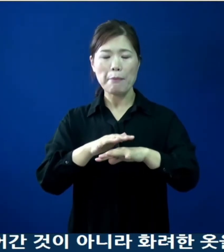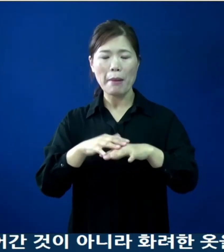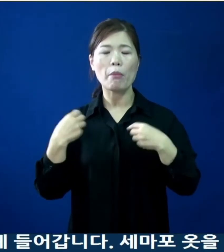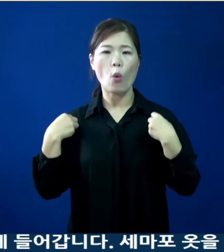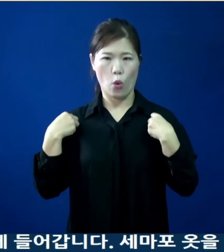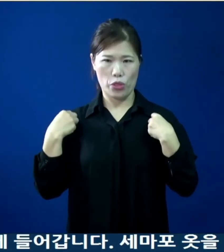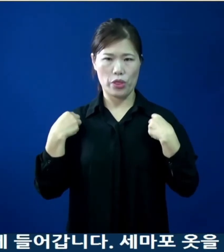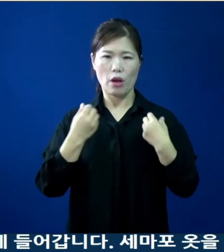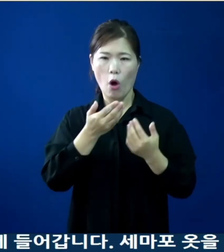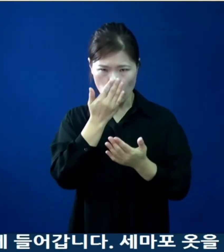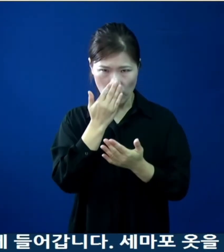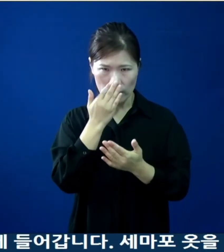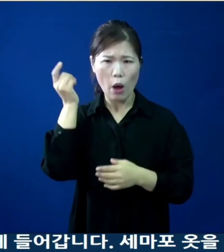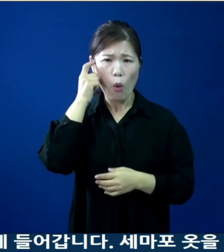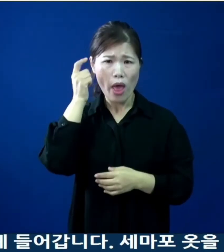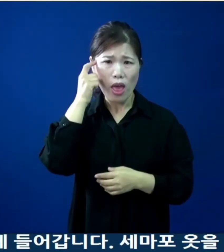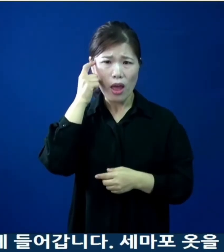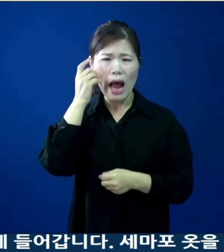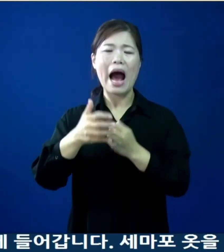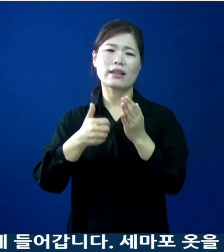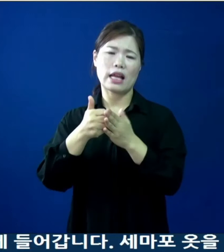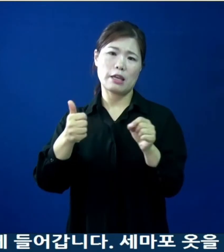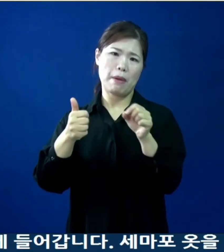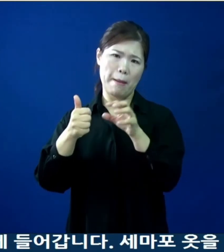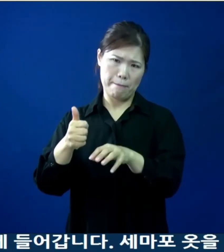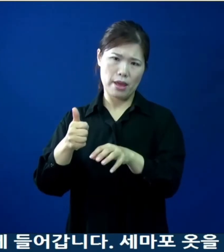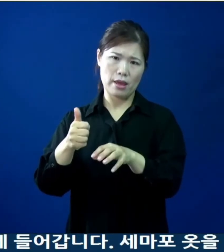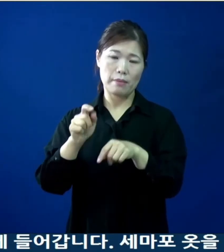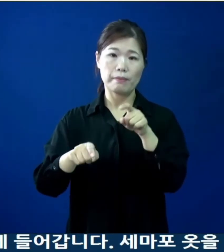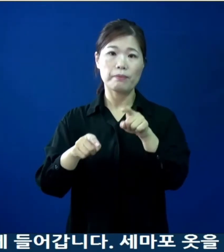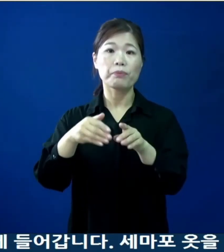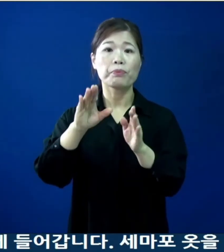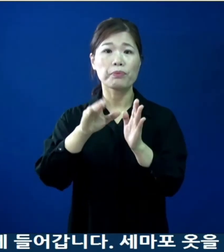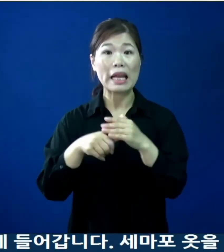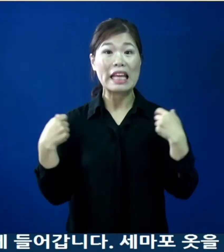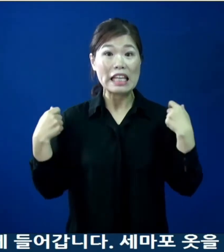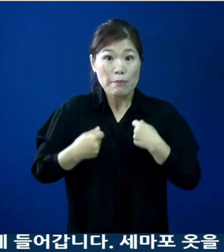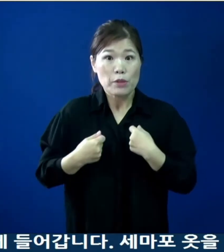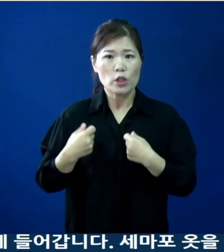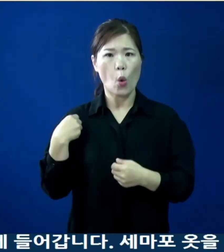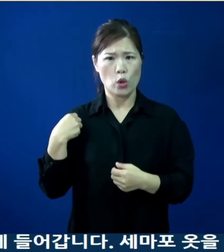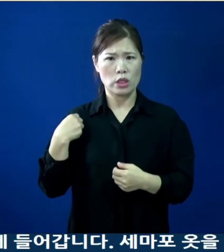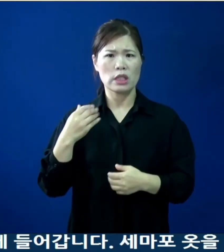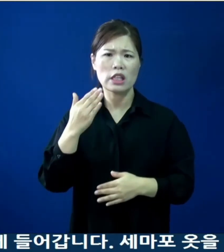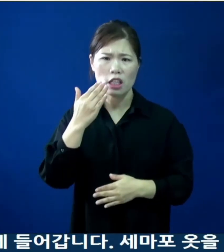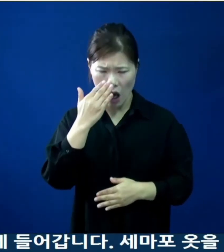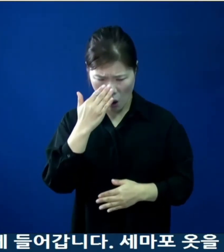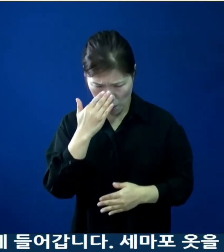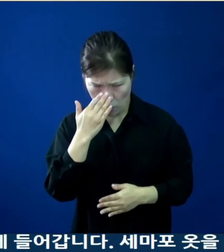앞에 나아갈 때 입는 옷은 겸손의 옷입니다.